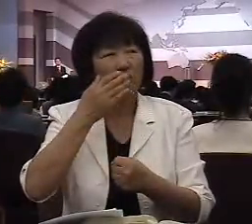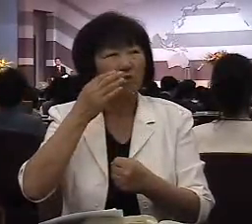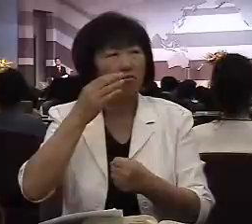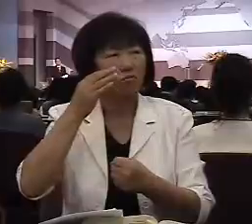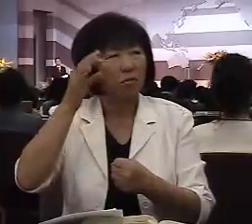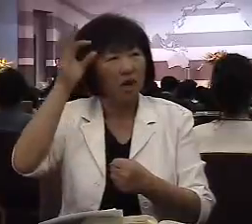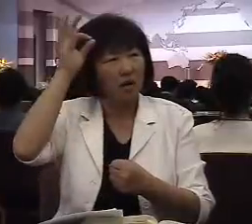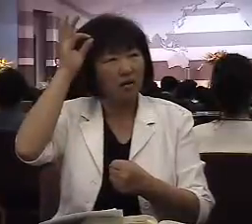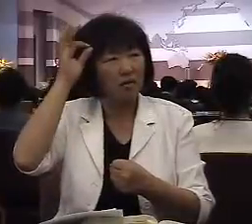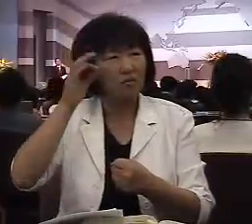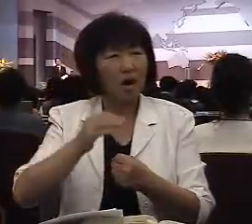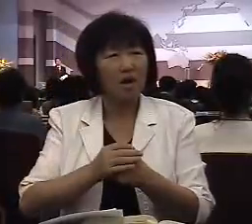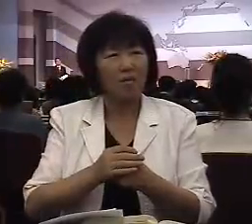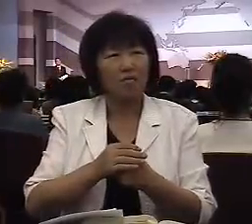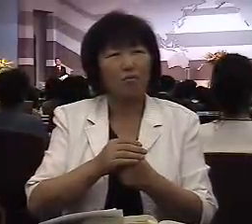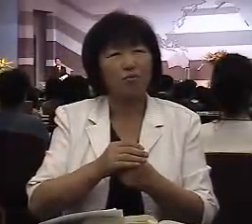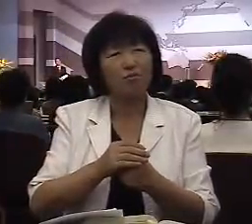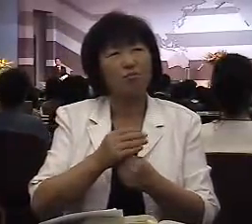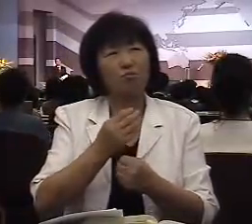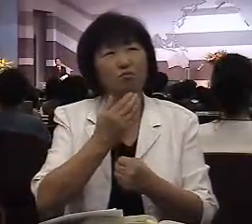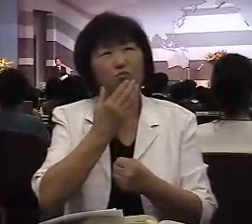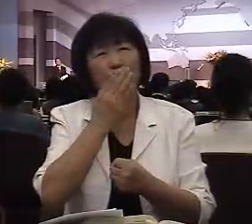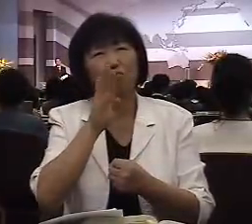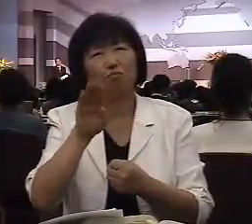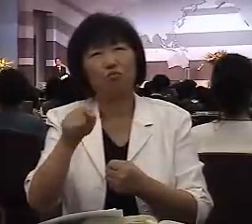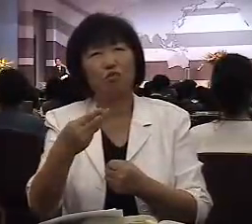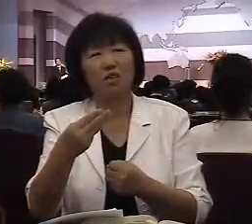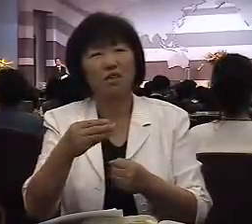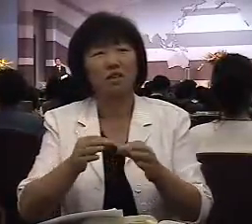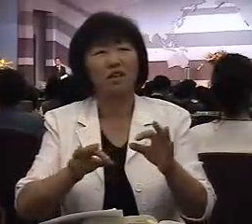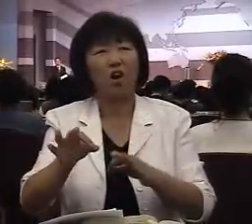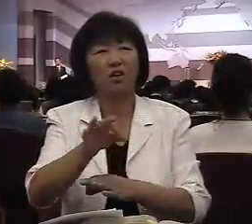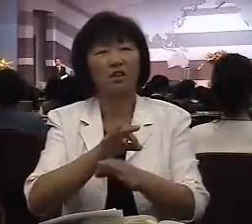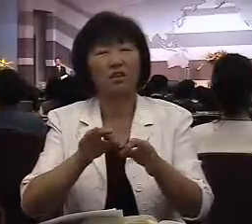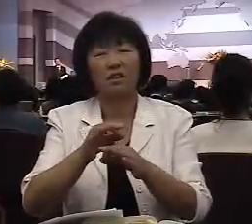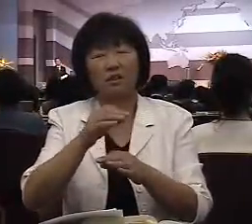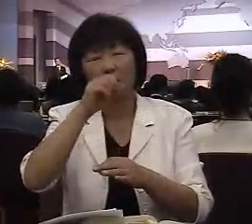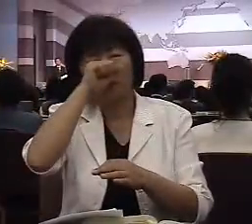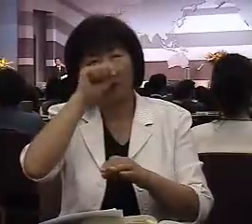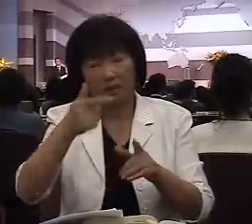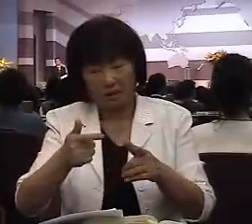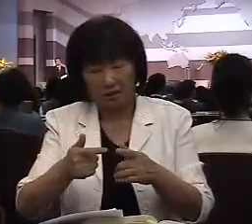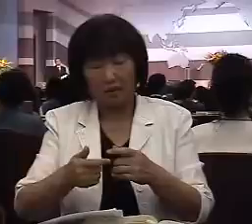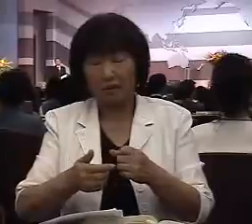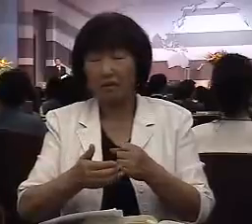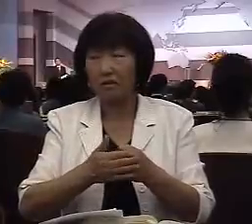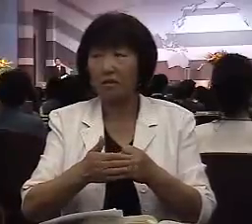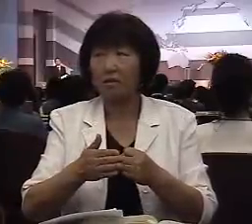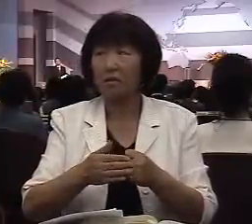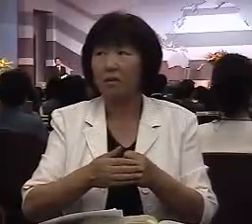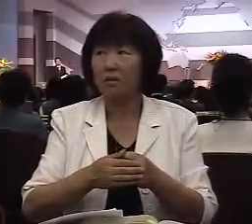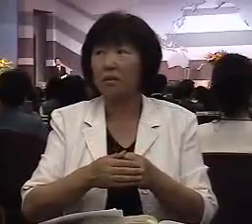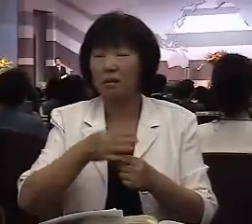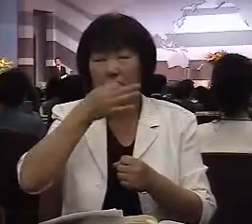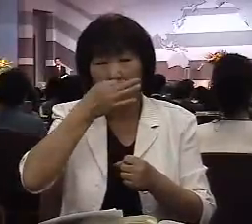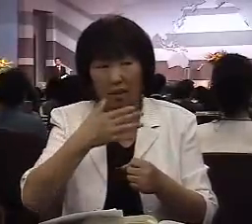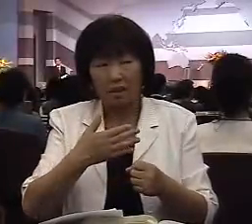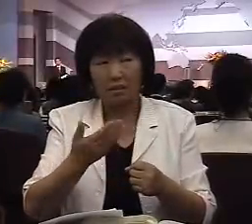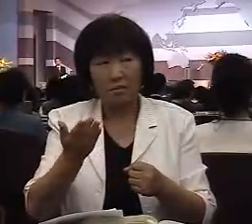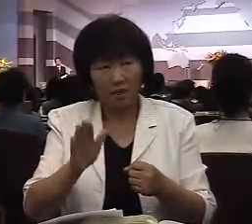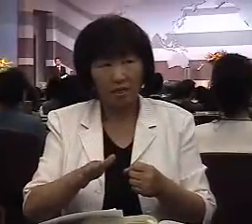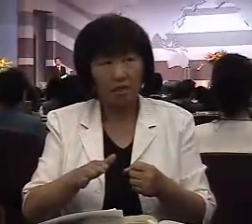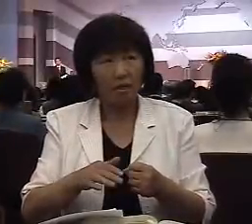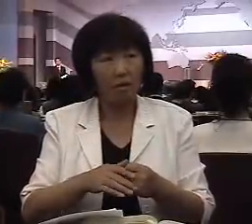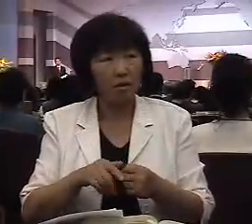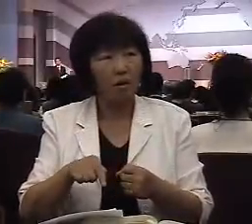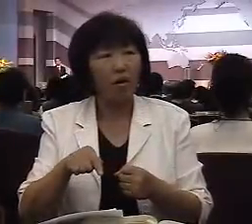이 사역만큼 우리가 정말 마음에 품고 가슴에 품고 우리가 기도하며 전진하기를 원하는 것입니다. 그래서 6월